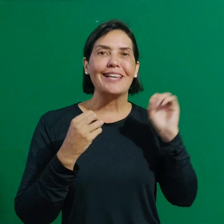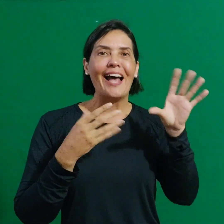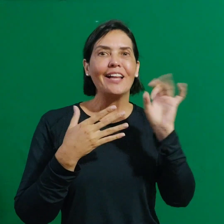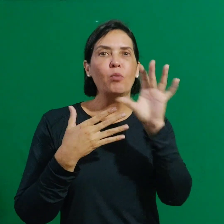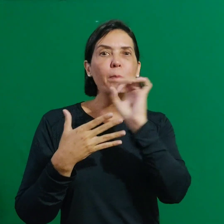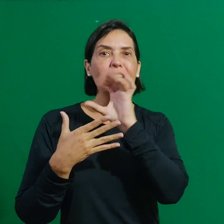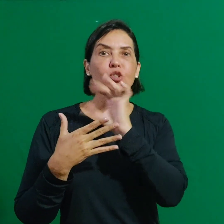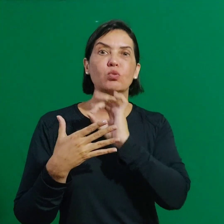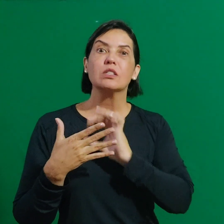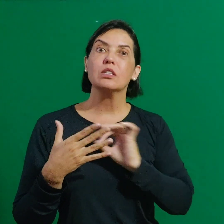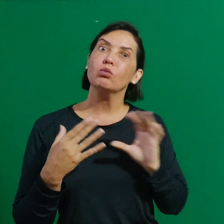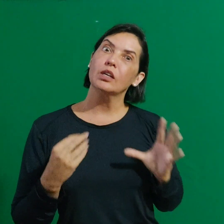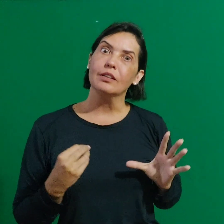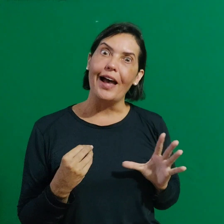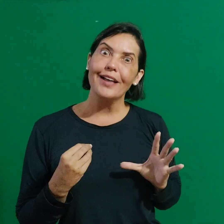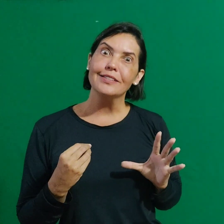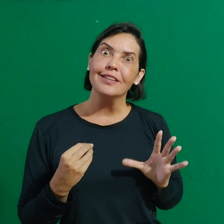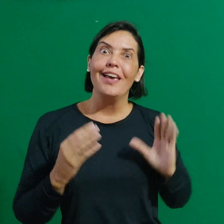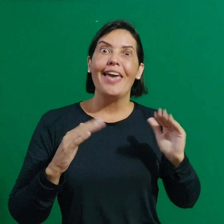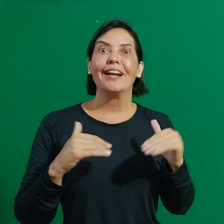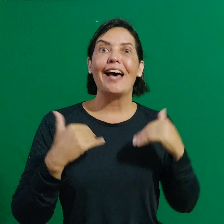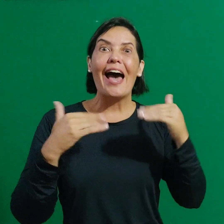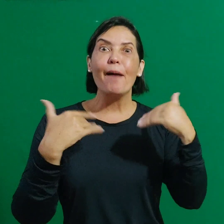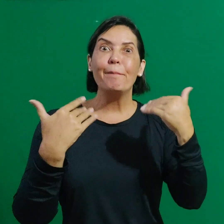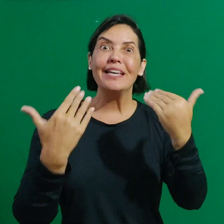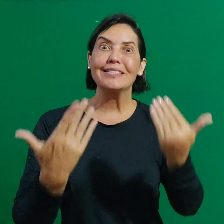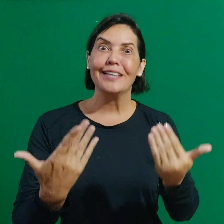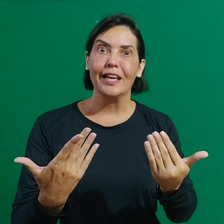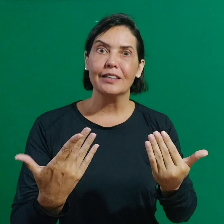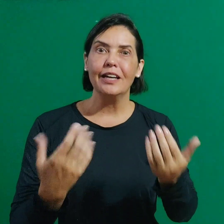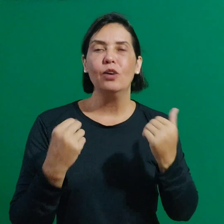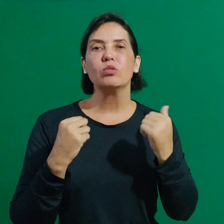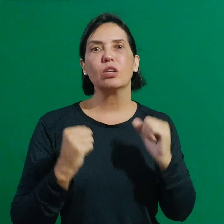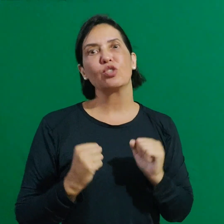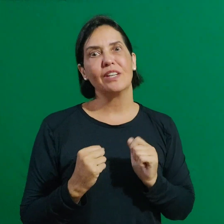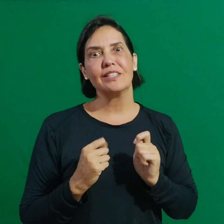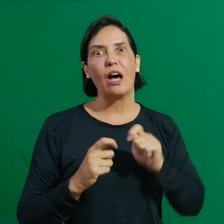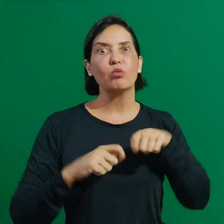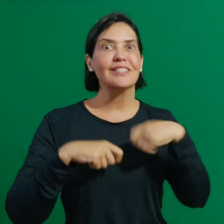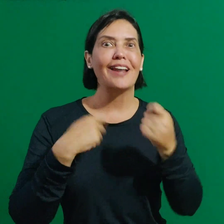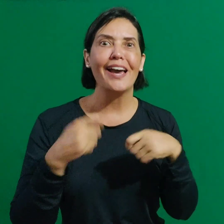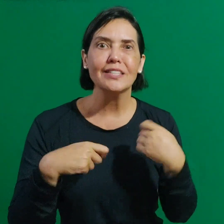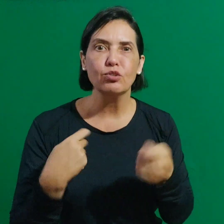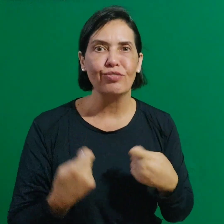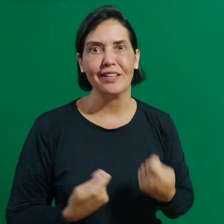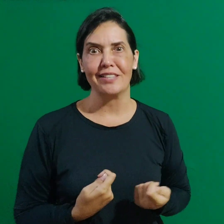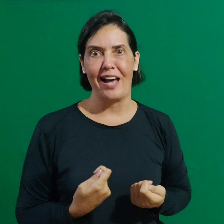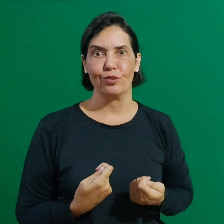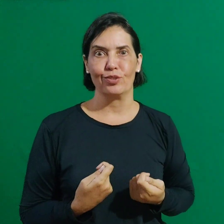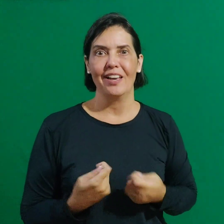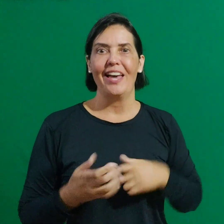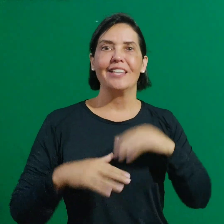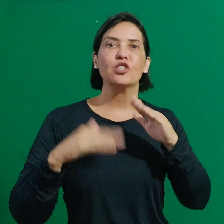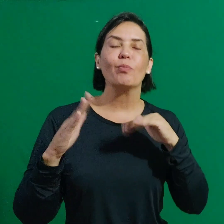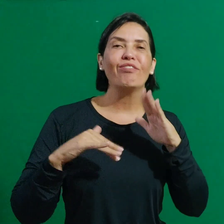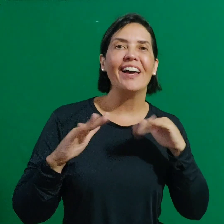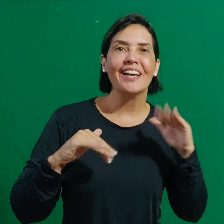cada uma, pelas suas singularidades, ela apresenta o seu diferencial, os sinais são diferenciados. Existe uma